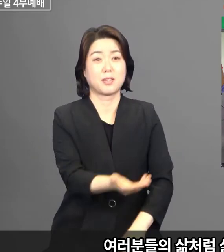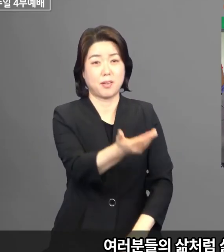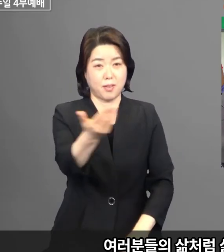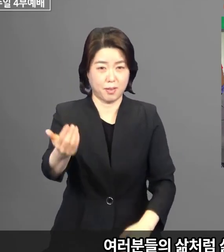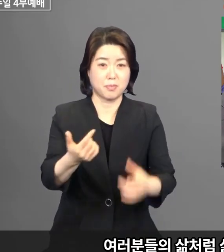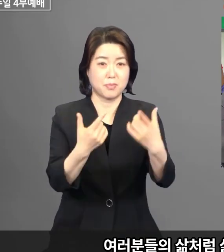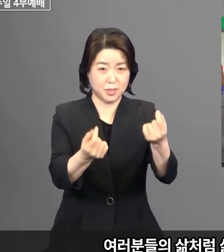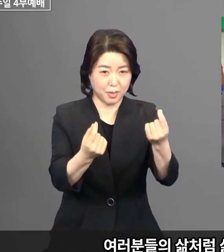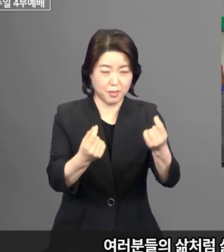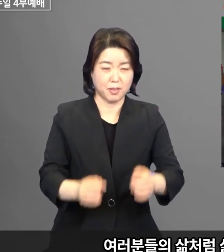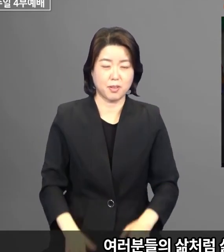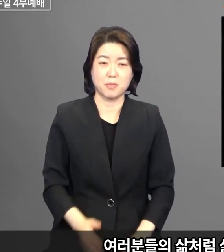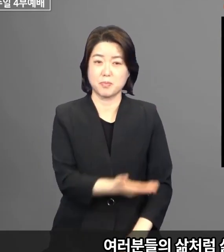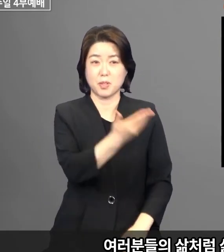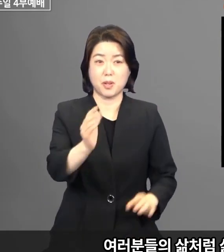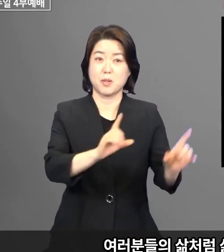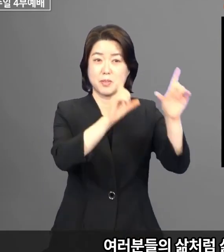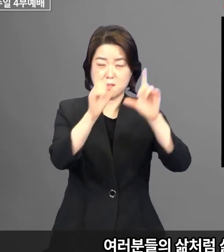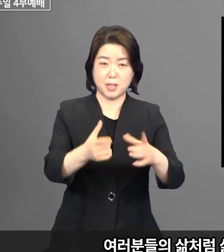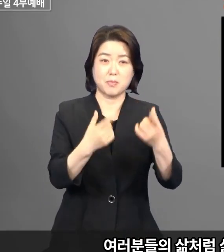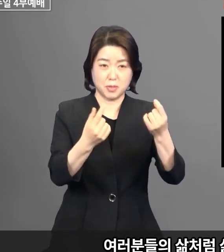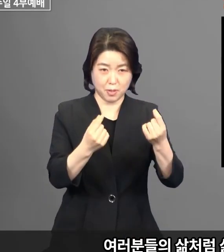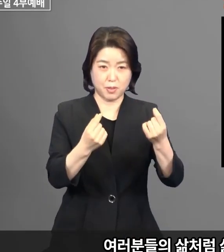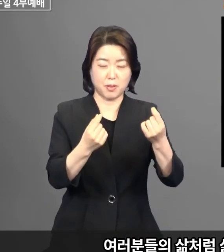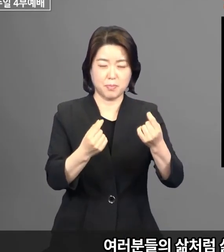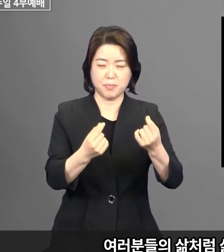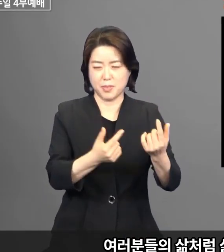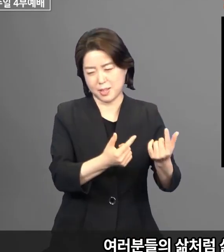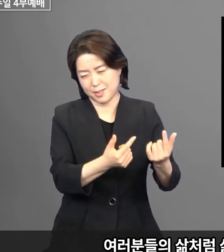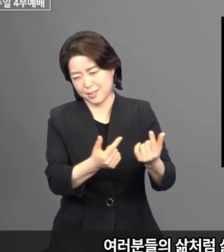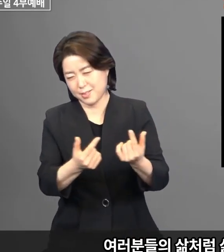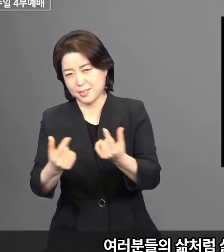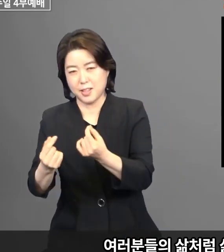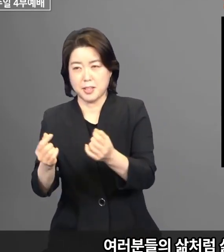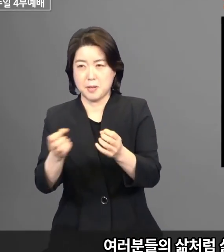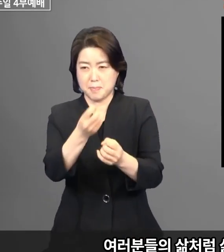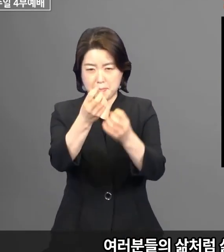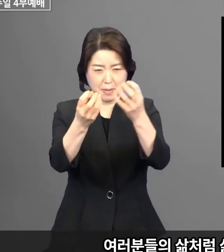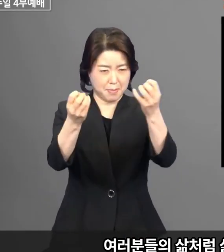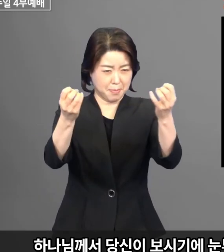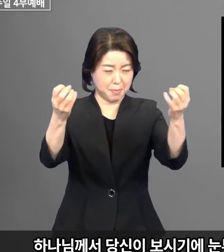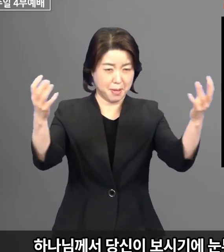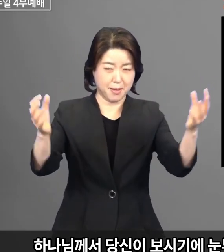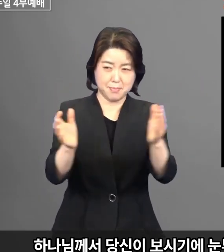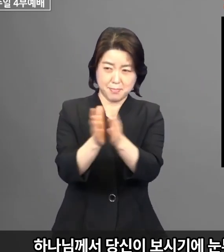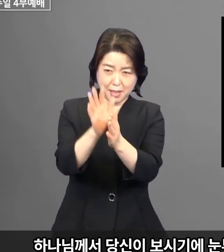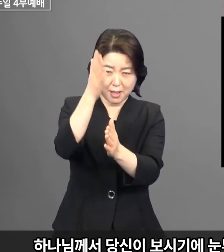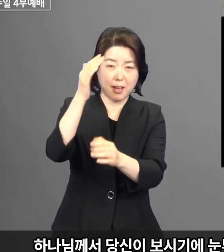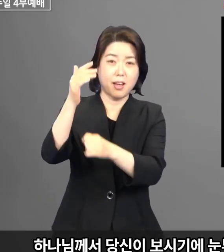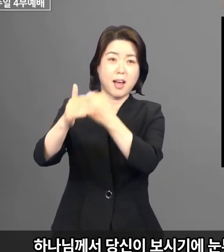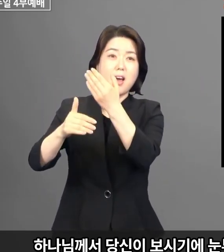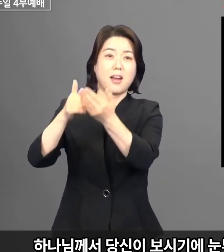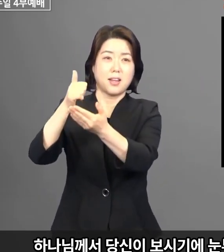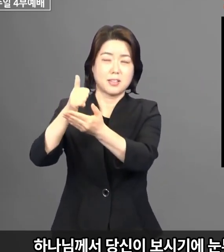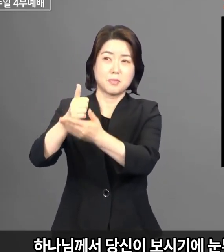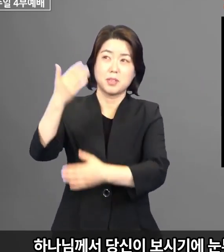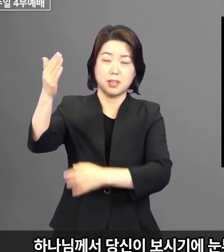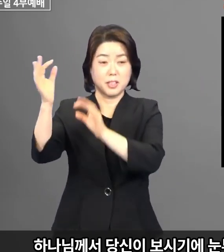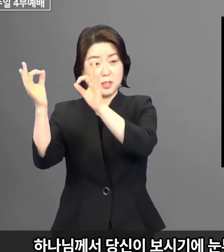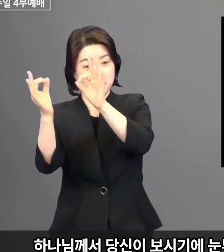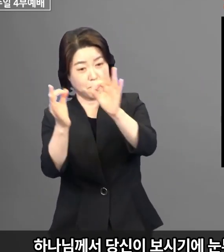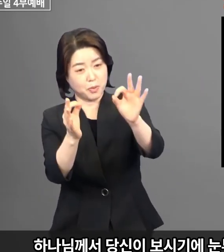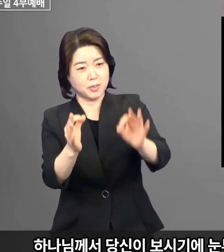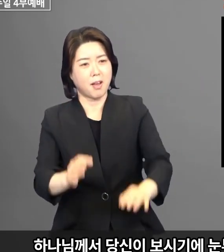여러분들처럼, 여러분들의 삶은 다 반짝거리도록 하나님께서 당신이